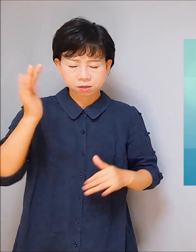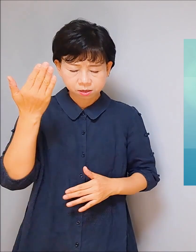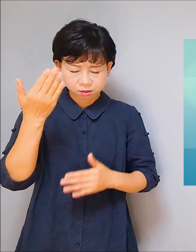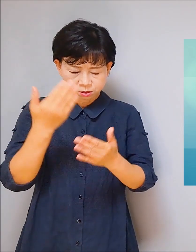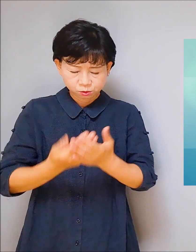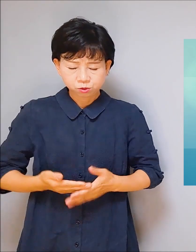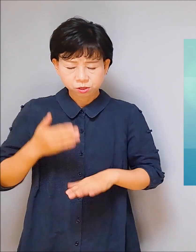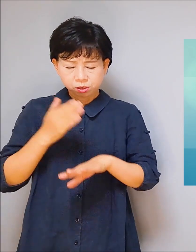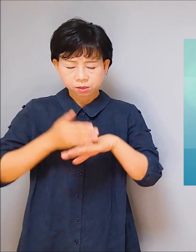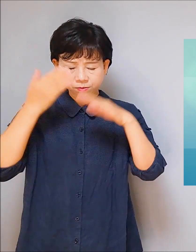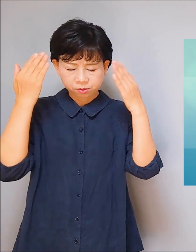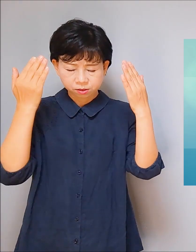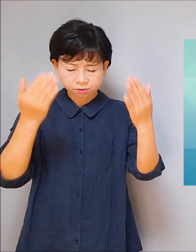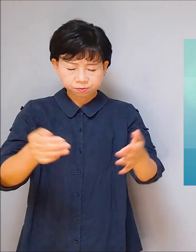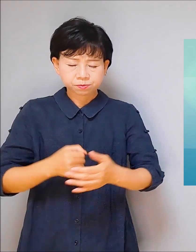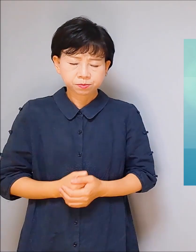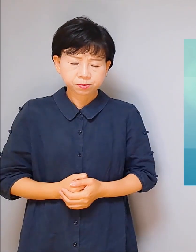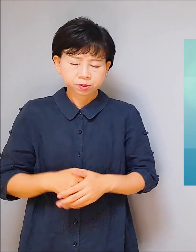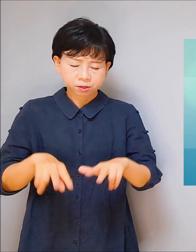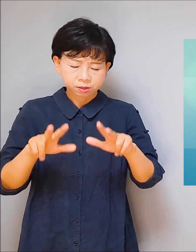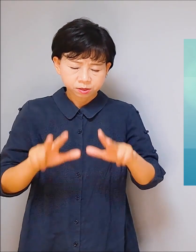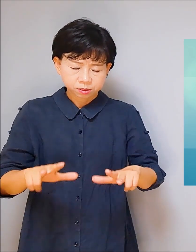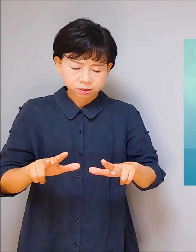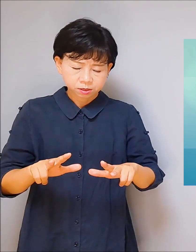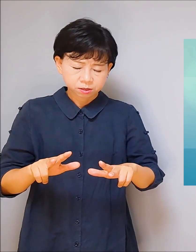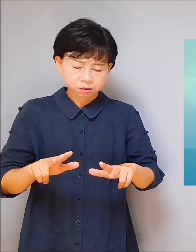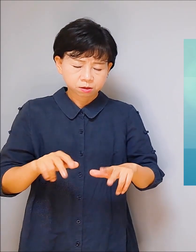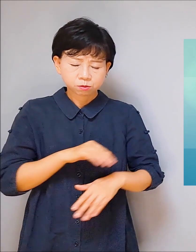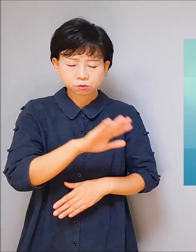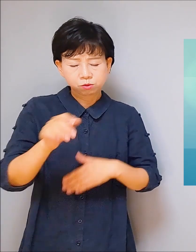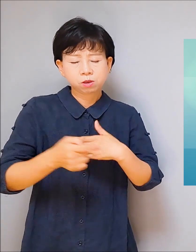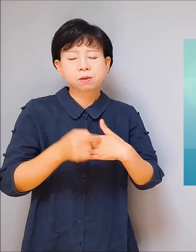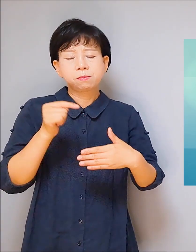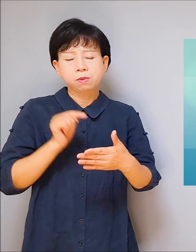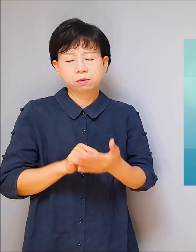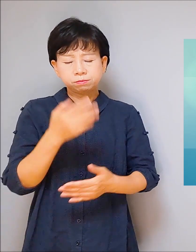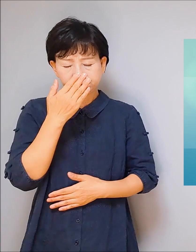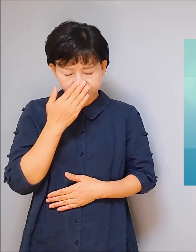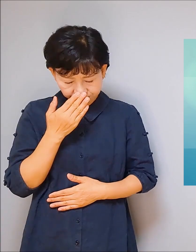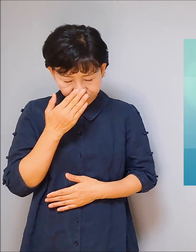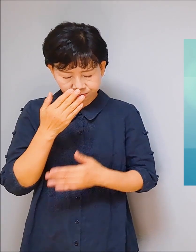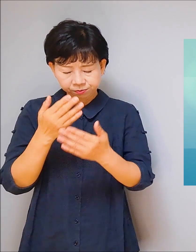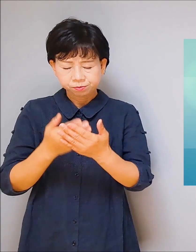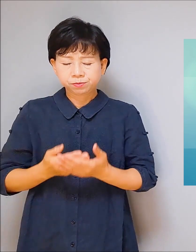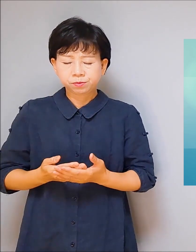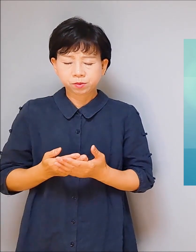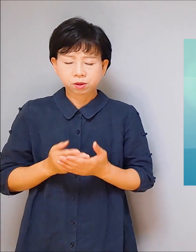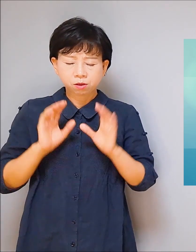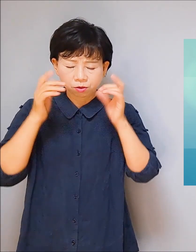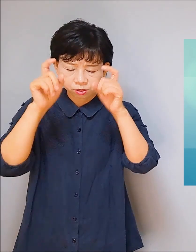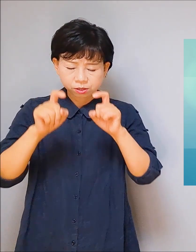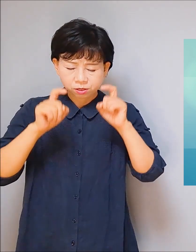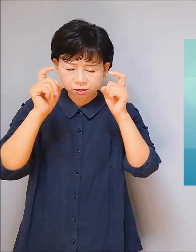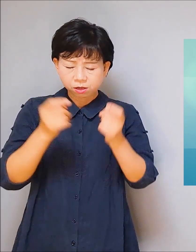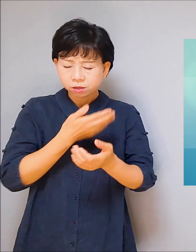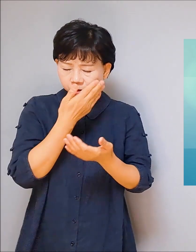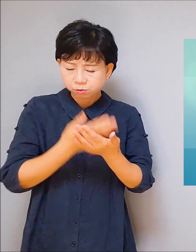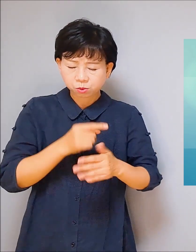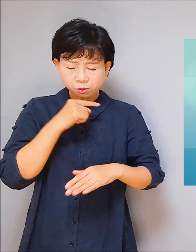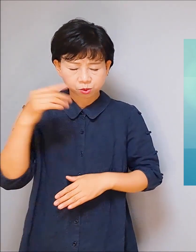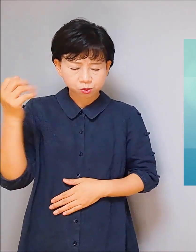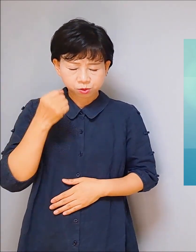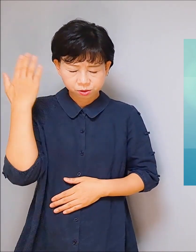하시니 감사합니다. 이 시간 상한 심령, 깨어진 심령이 되게 해주셔서 어린 양의 보혈로